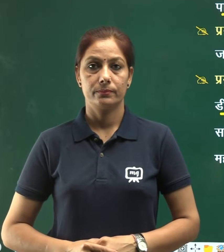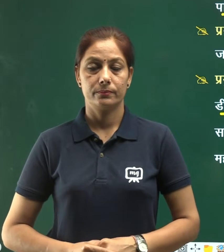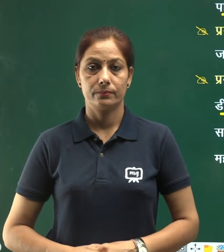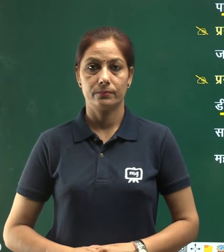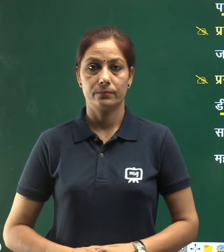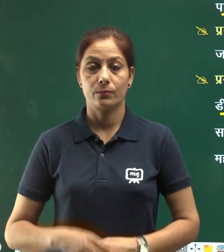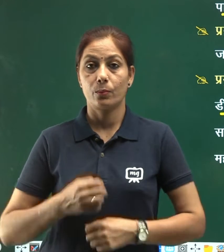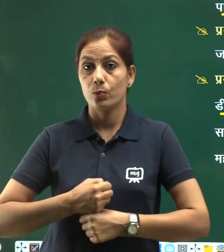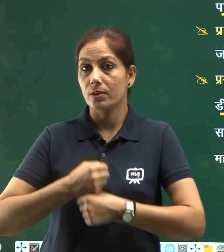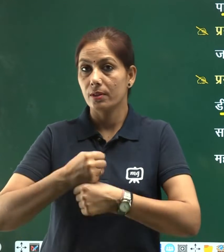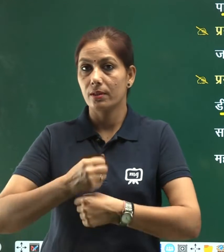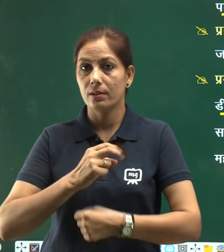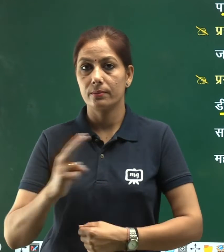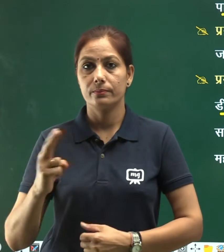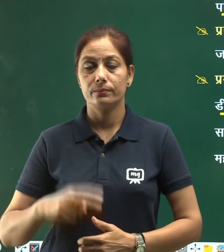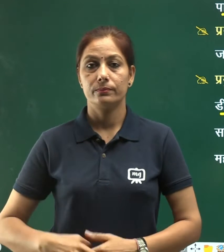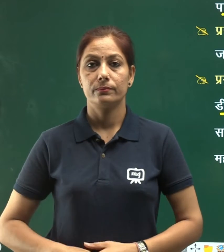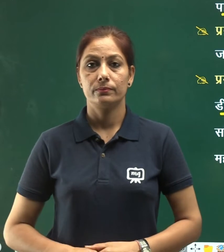ऑस्कर सम्मान,